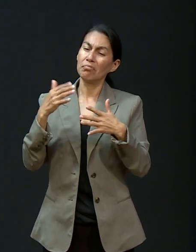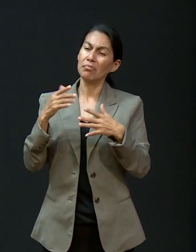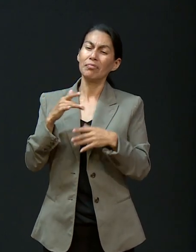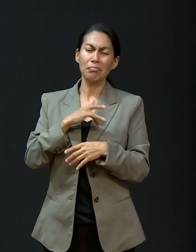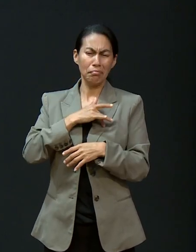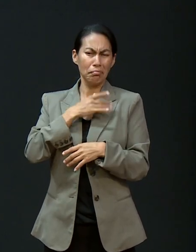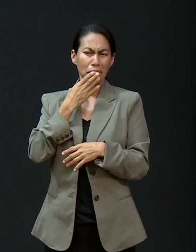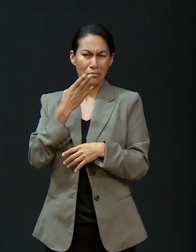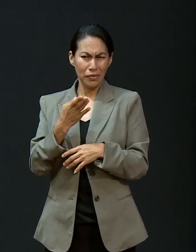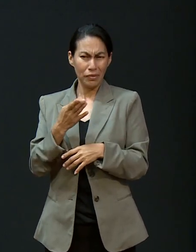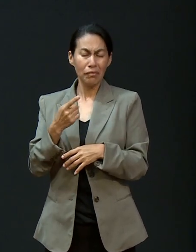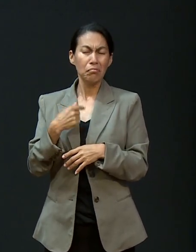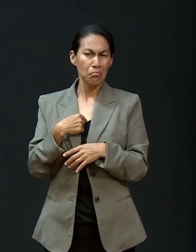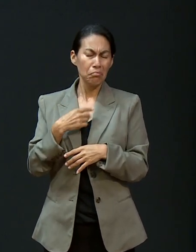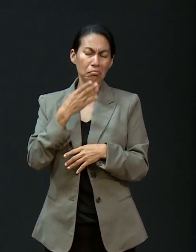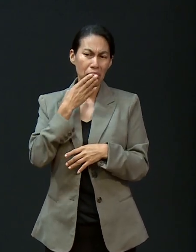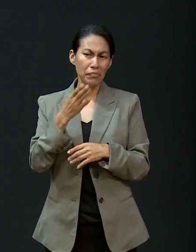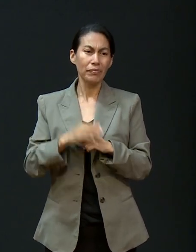sentirte bien.